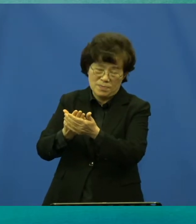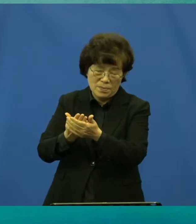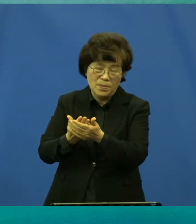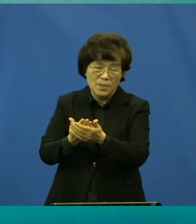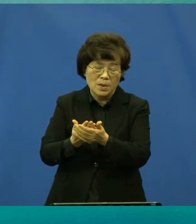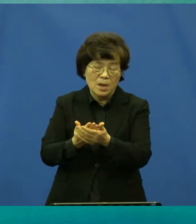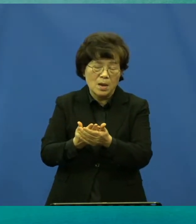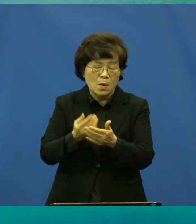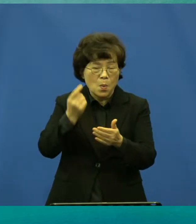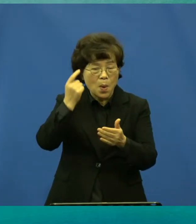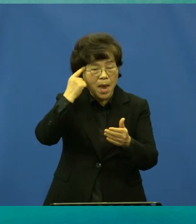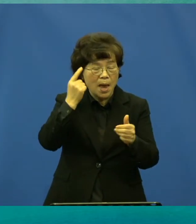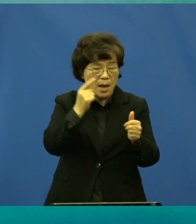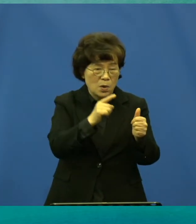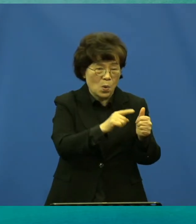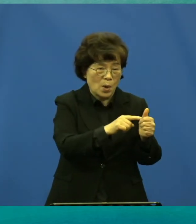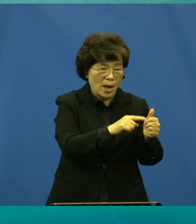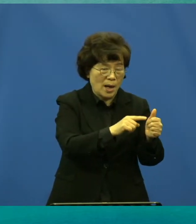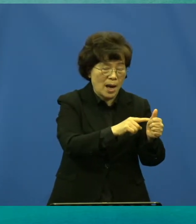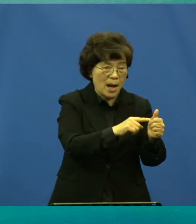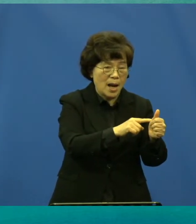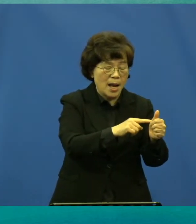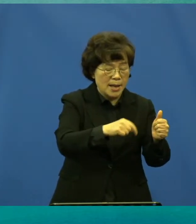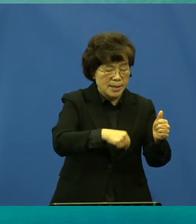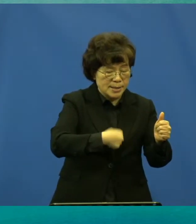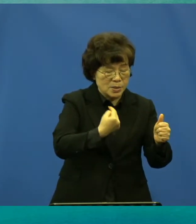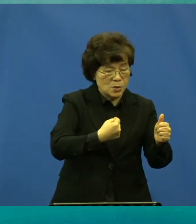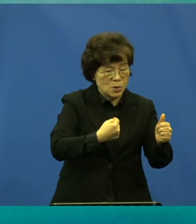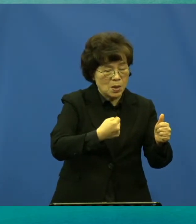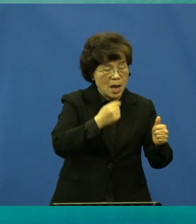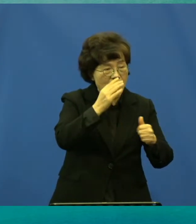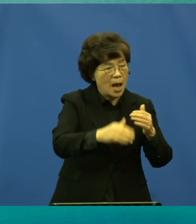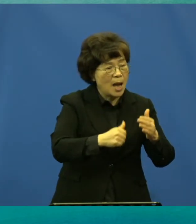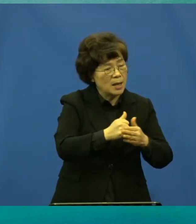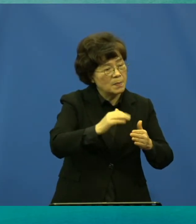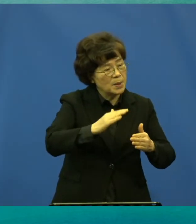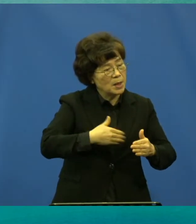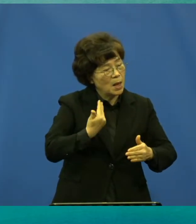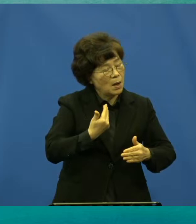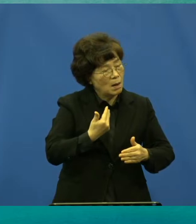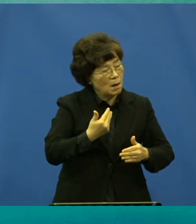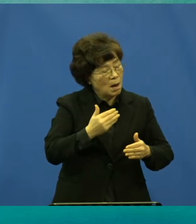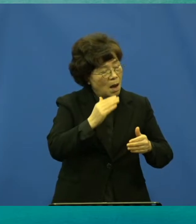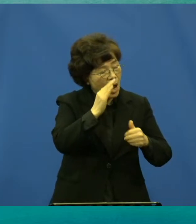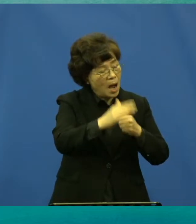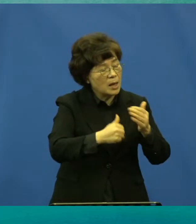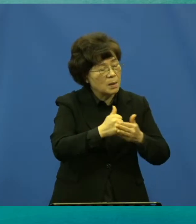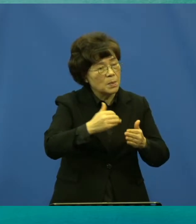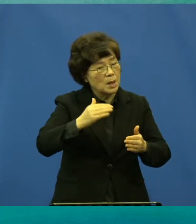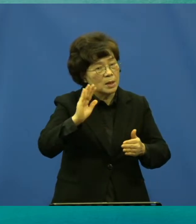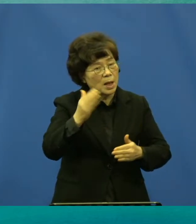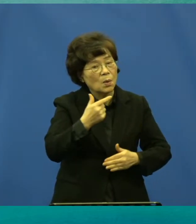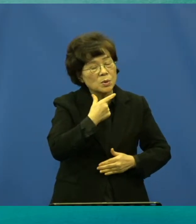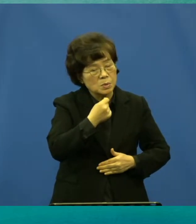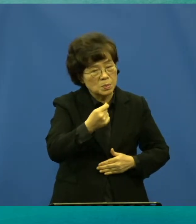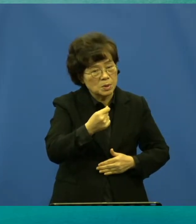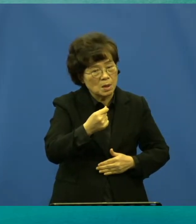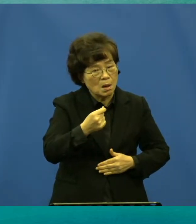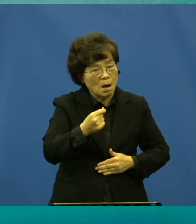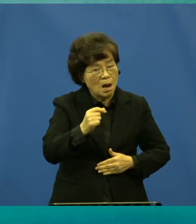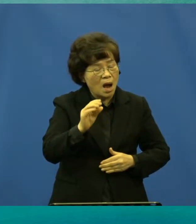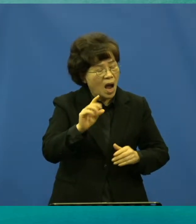왜 요나가 스스로 자기가 하나님이 되려고 했습니까? 우리는 하나님이 될 수가